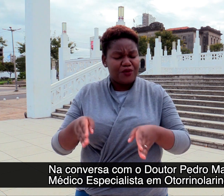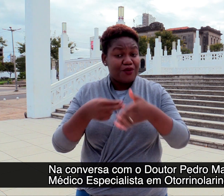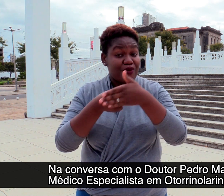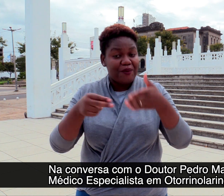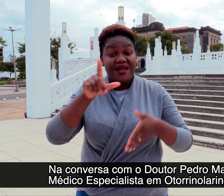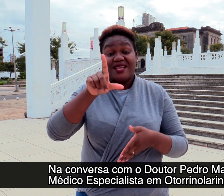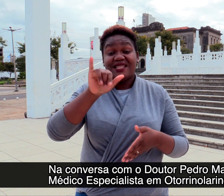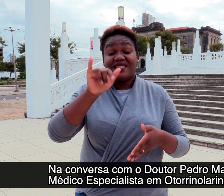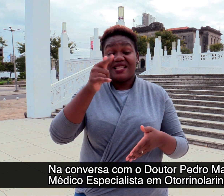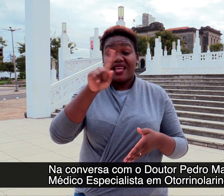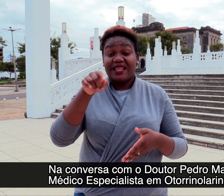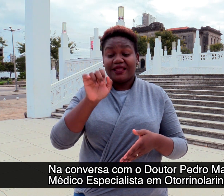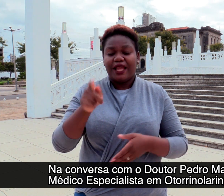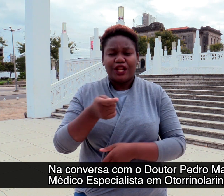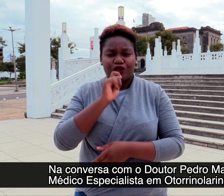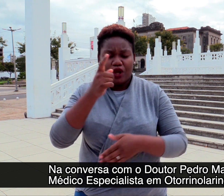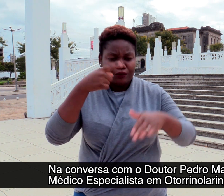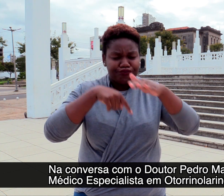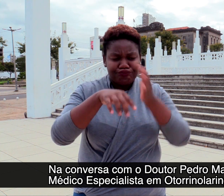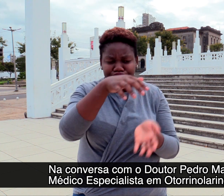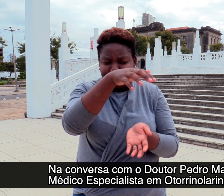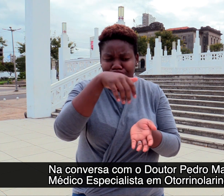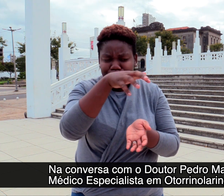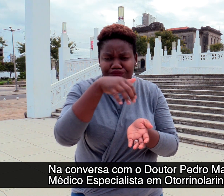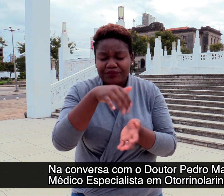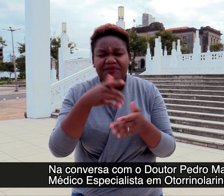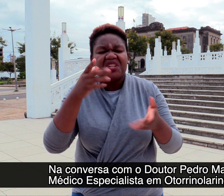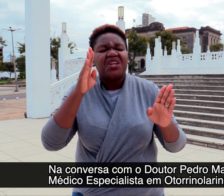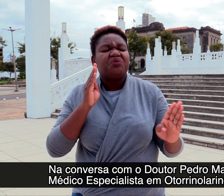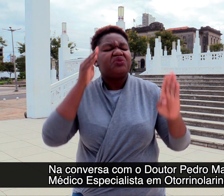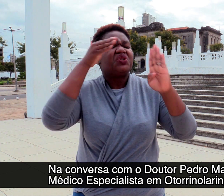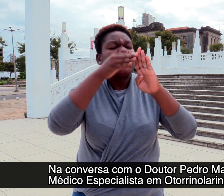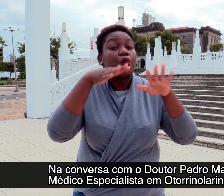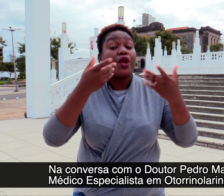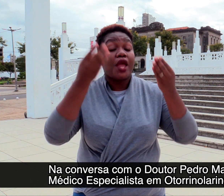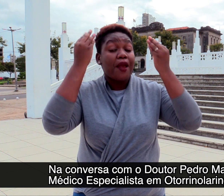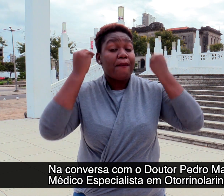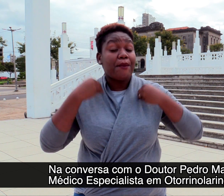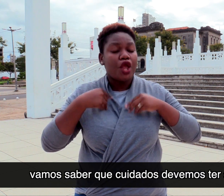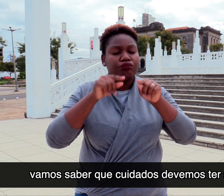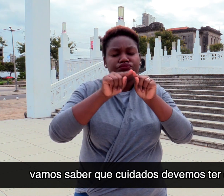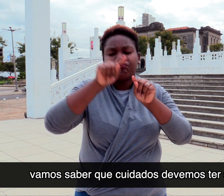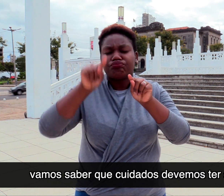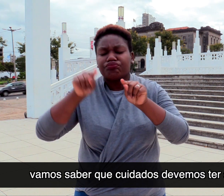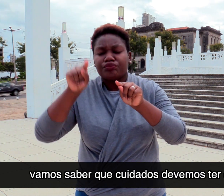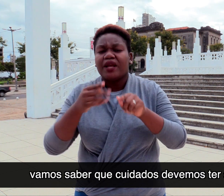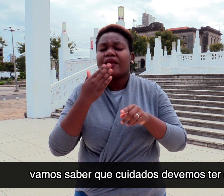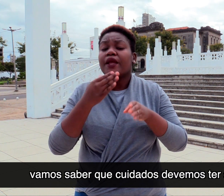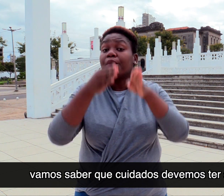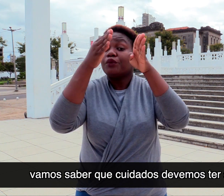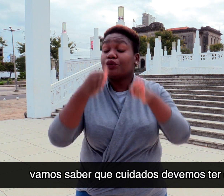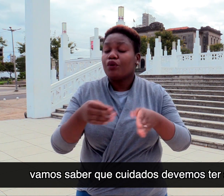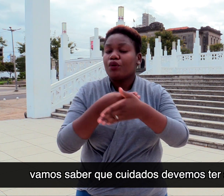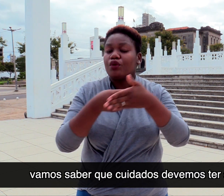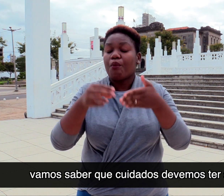Na conversa com o Dr. Pedro Machava, médico especialista em otorinolaringologia, vamos saber que